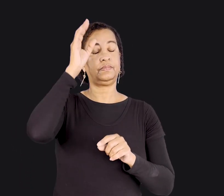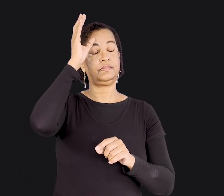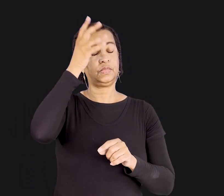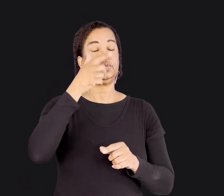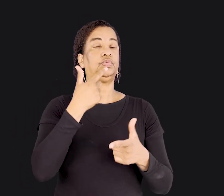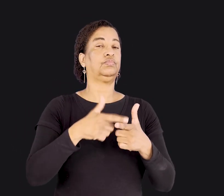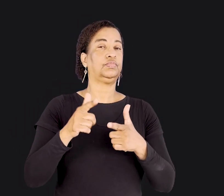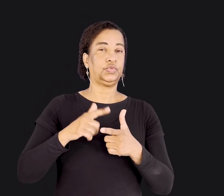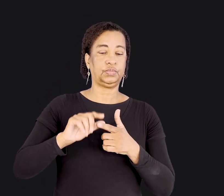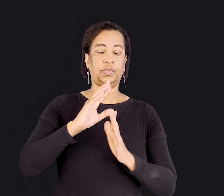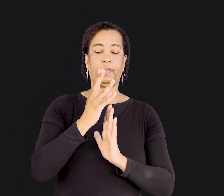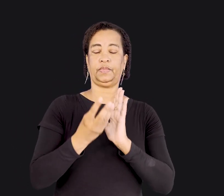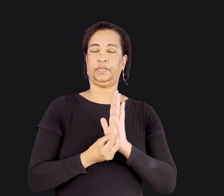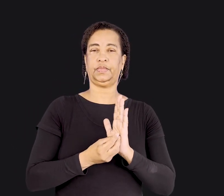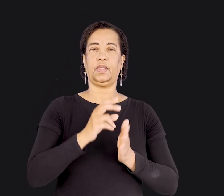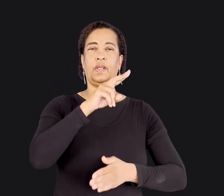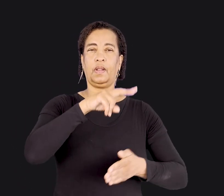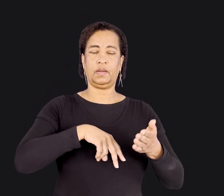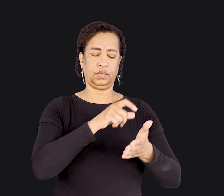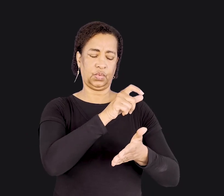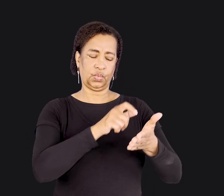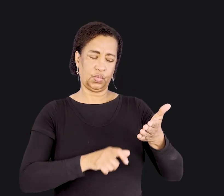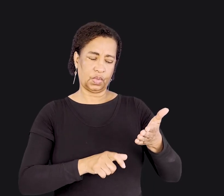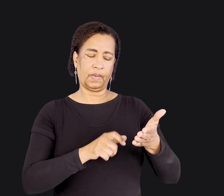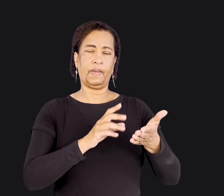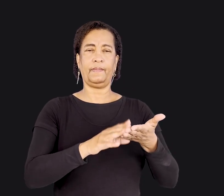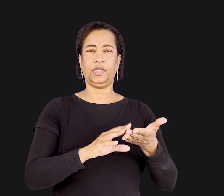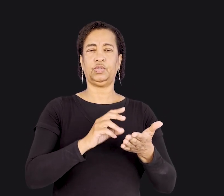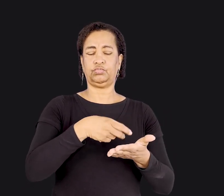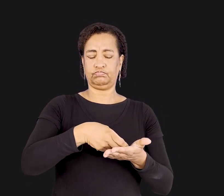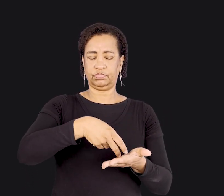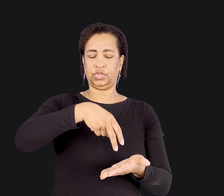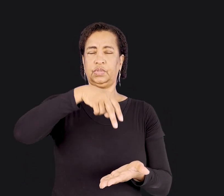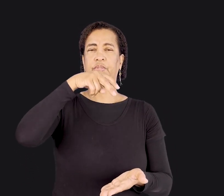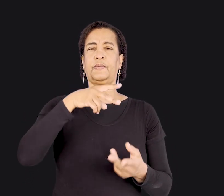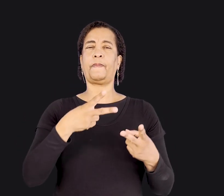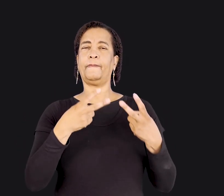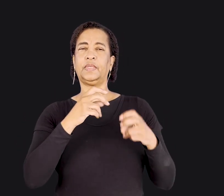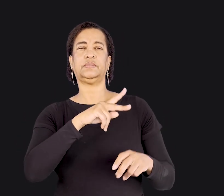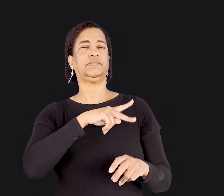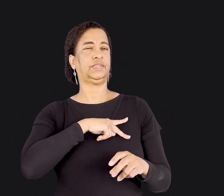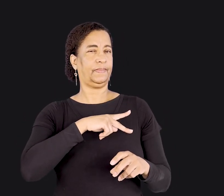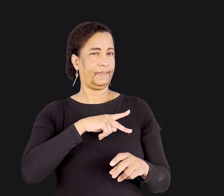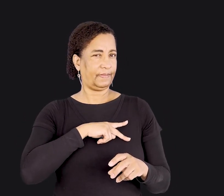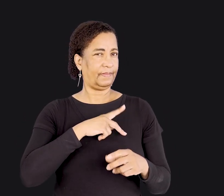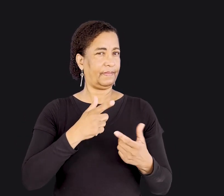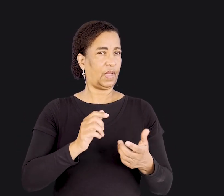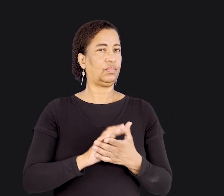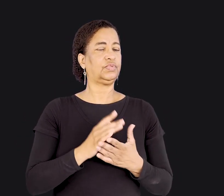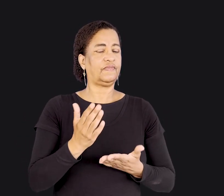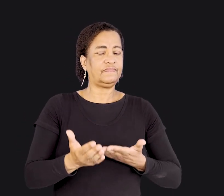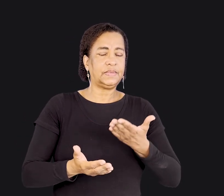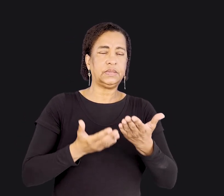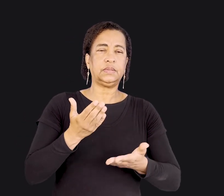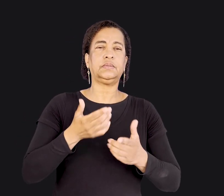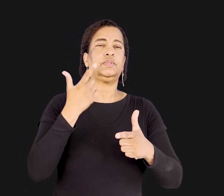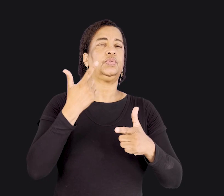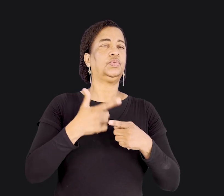igreja. Lendo o capítulo sobre ressurreição, você percebe que Paulo provavelmente estava tratando de um problema